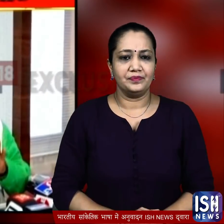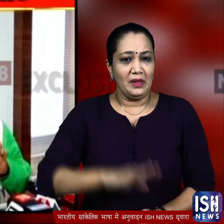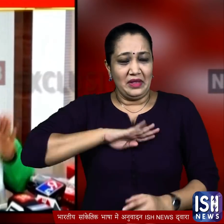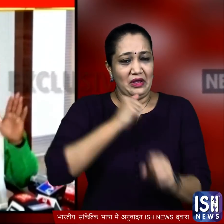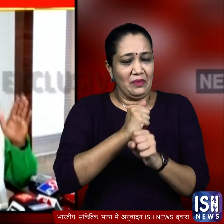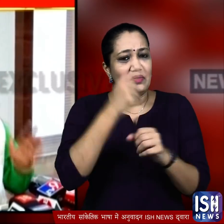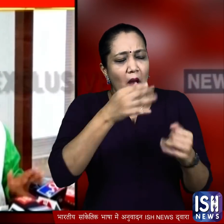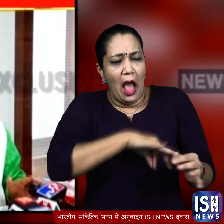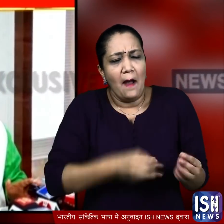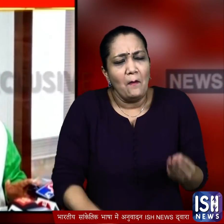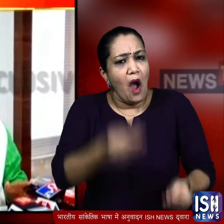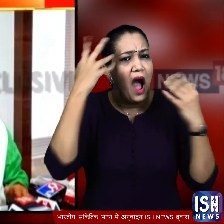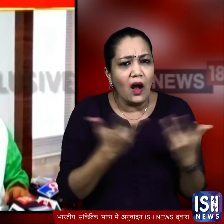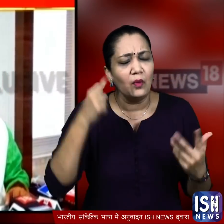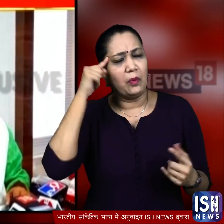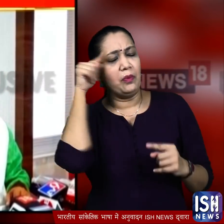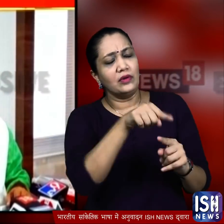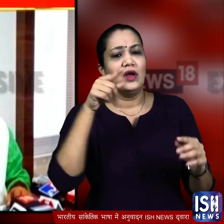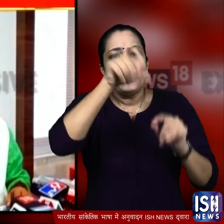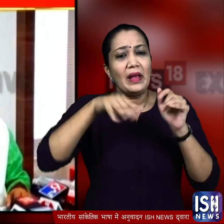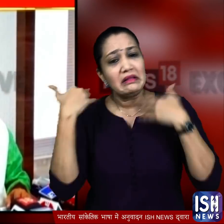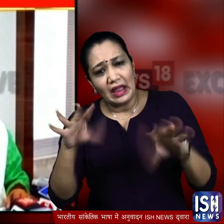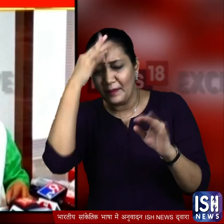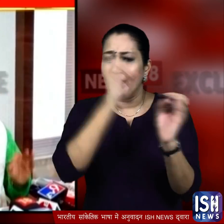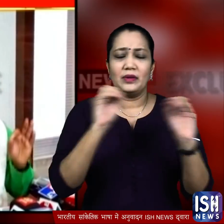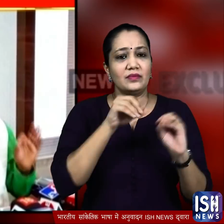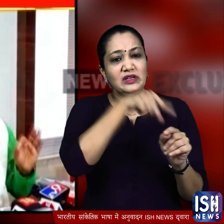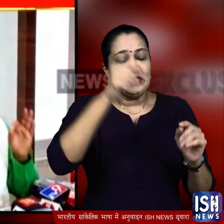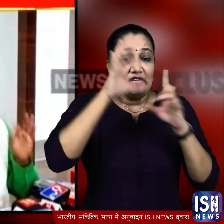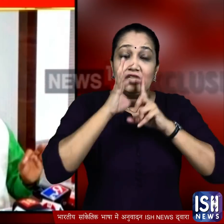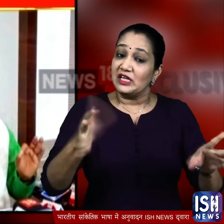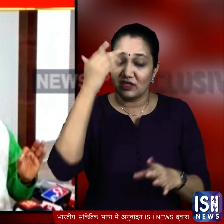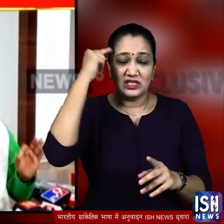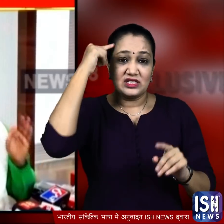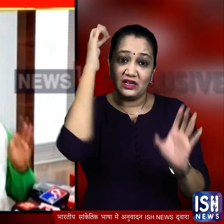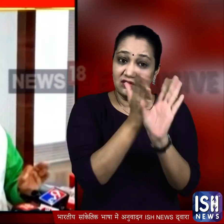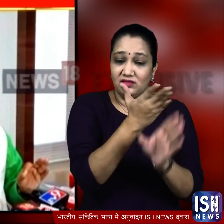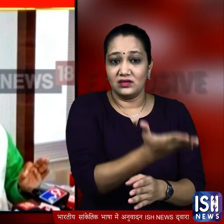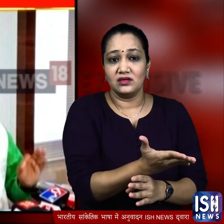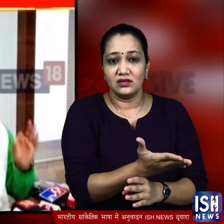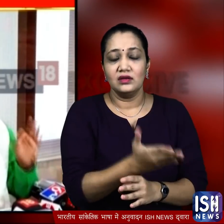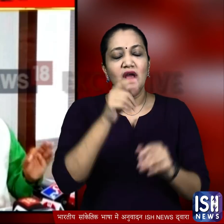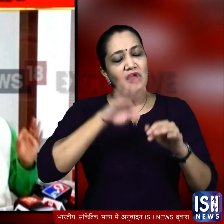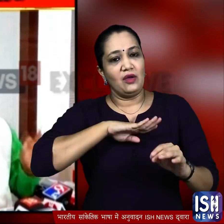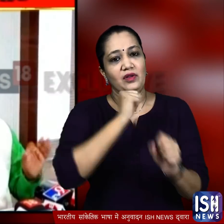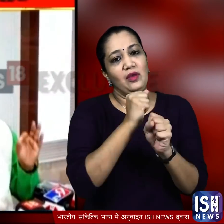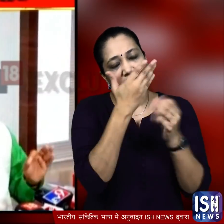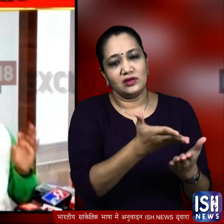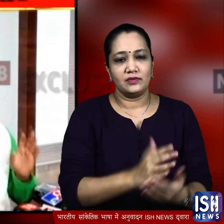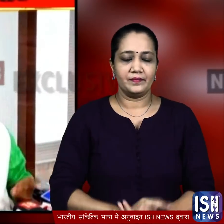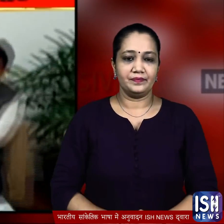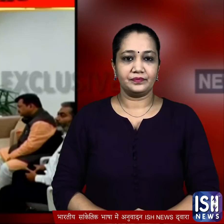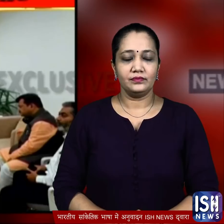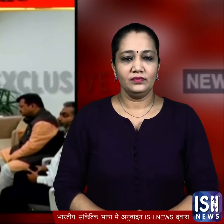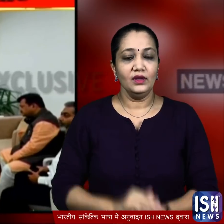ज्यादा से ज्यादा कमीशन कैसा मिले, लोग वहाँ मरे तो चले, इसी तरह की भयानक मानसिकता ये सरकार के लोगों